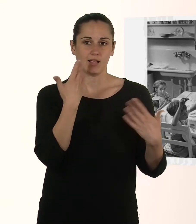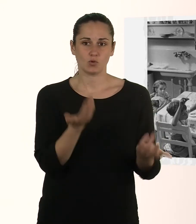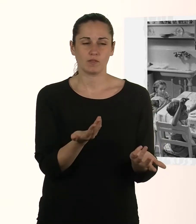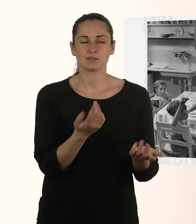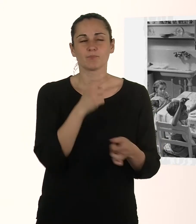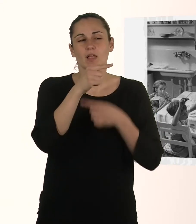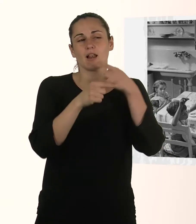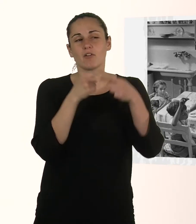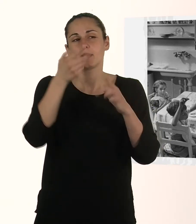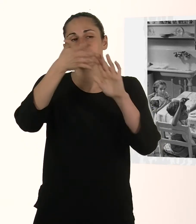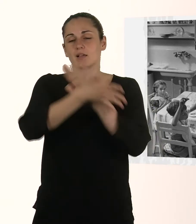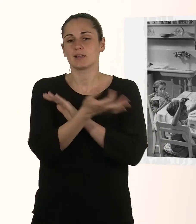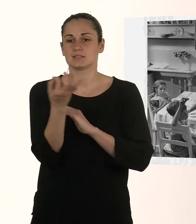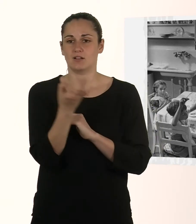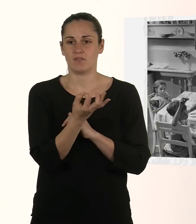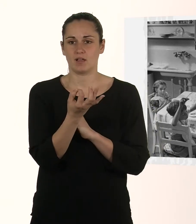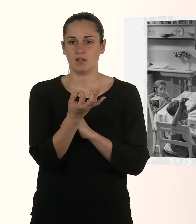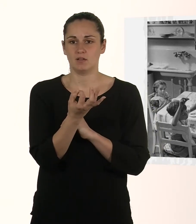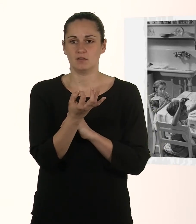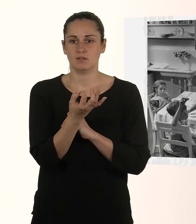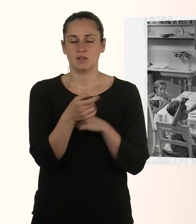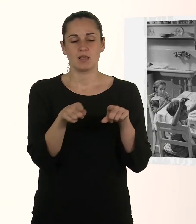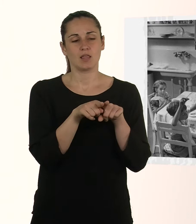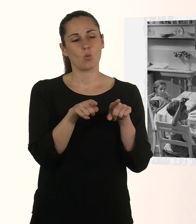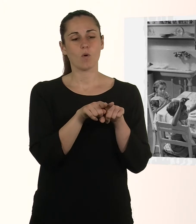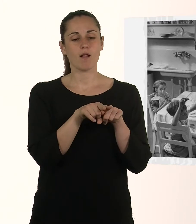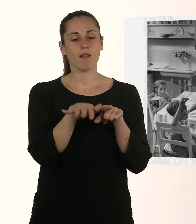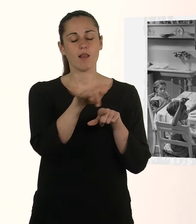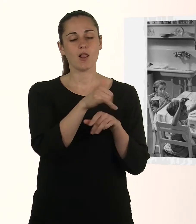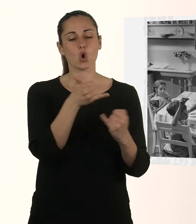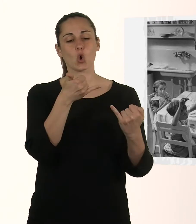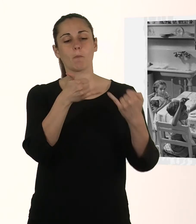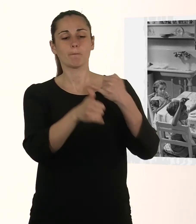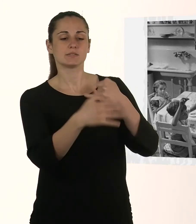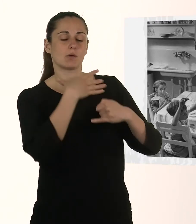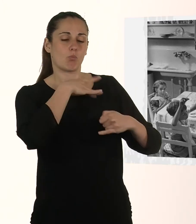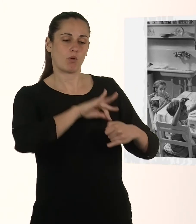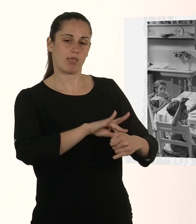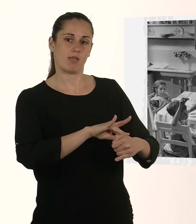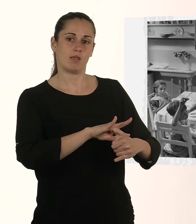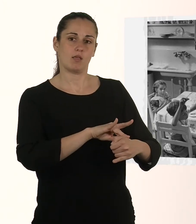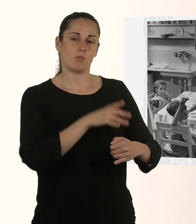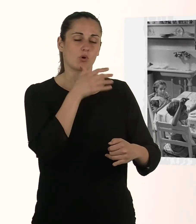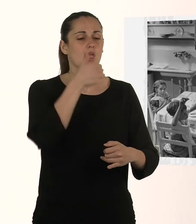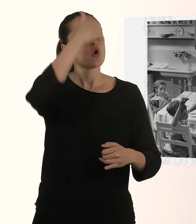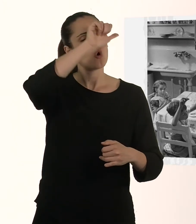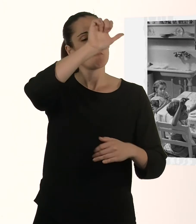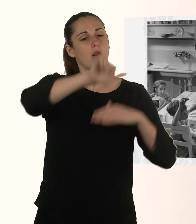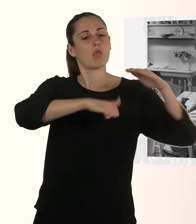familia ocupa ese lugar de compensación simbólica en el cual por fin el varón puede ser